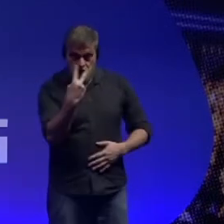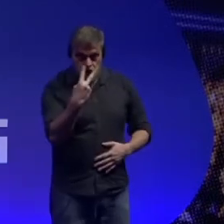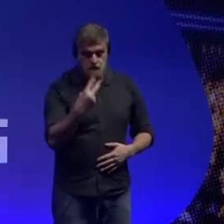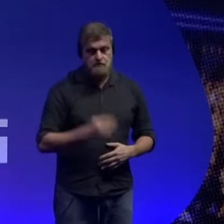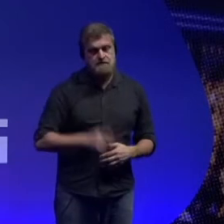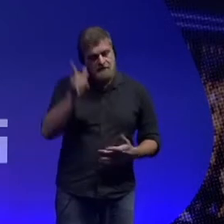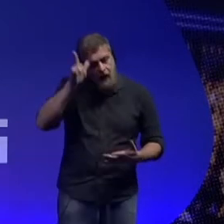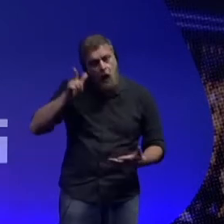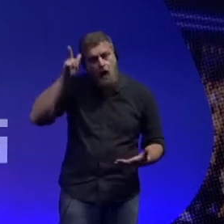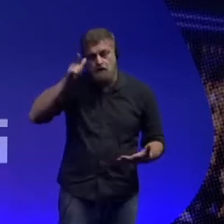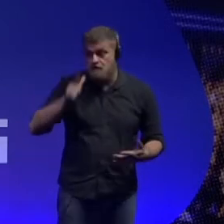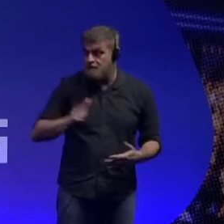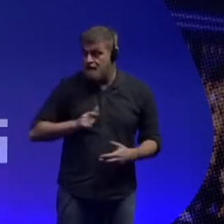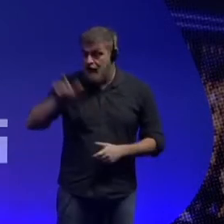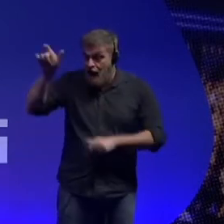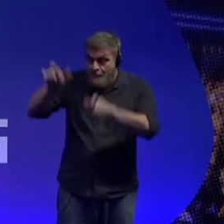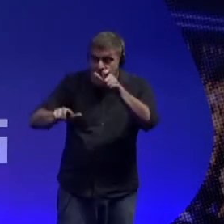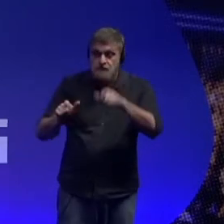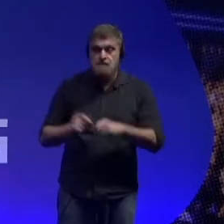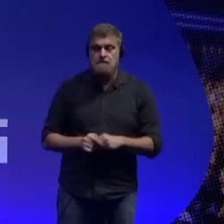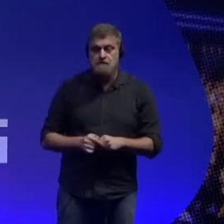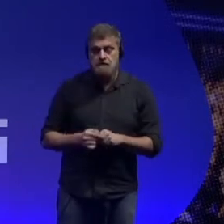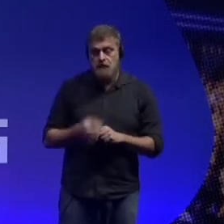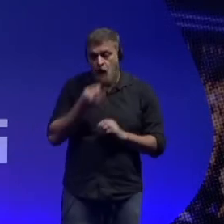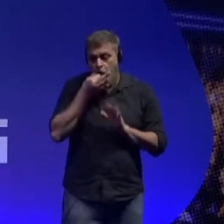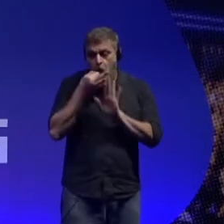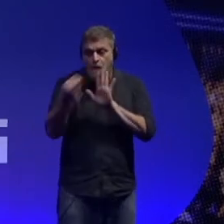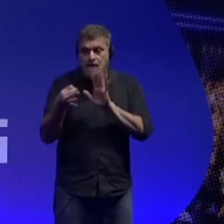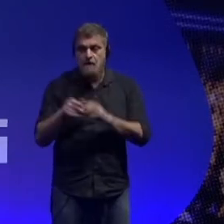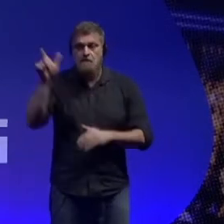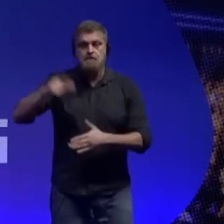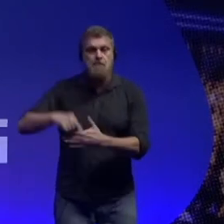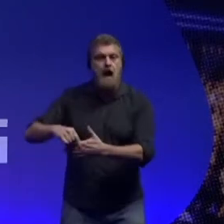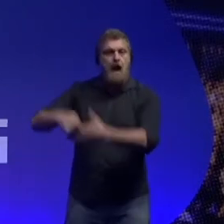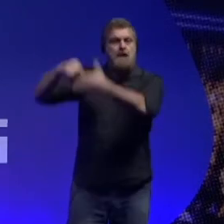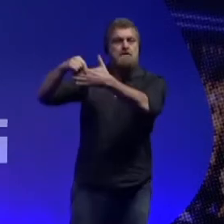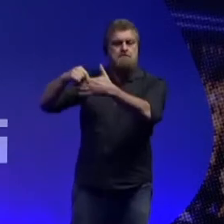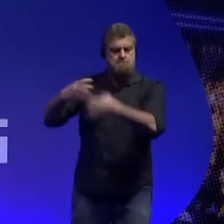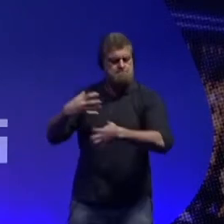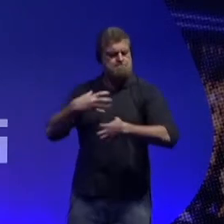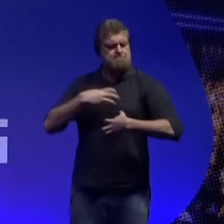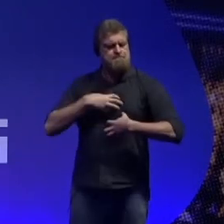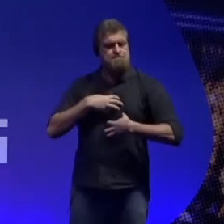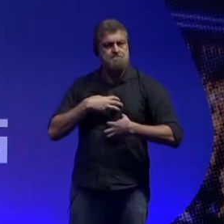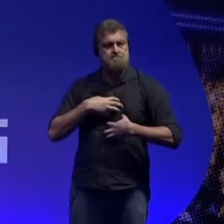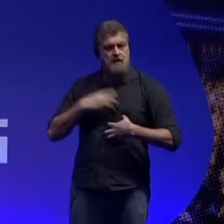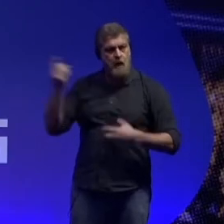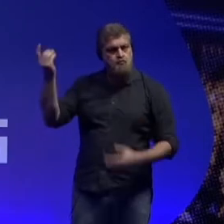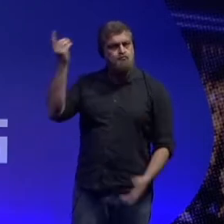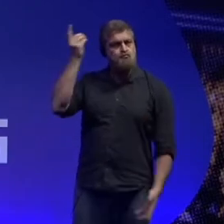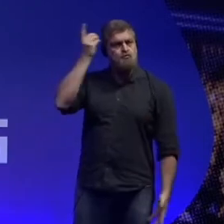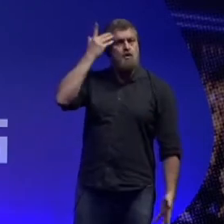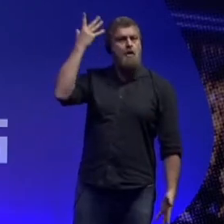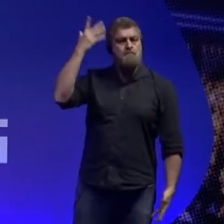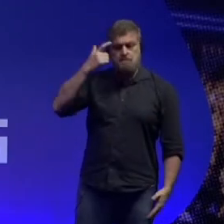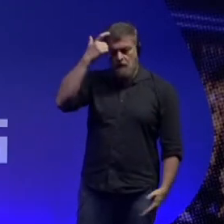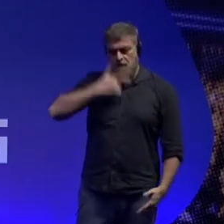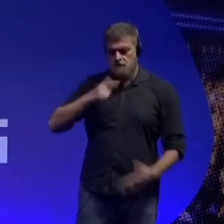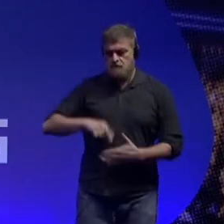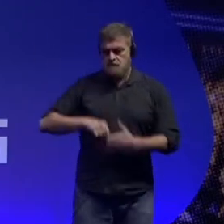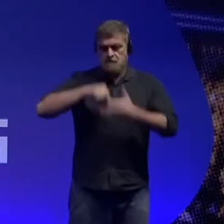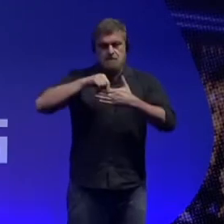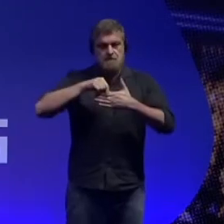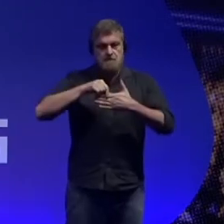óbvias. Tem gente que acha que liderança é um dom, liderança é inata. A pessoa nasce líder, ela vai ser um bom